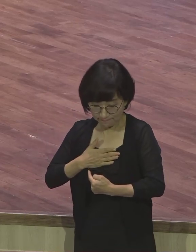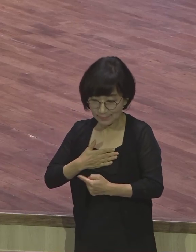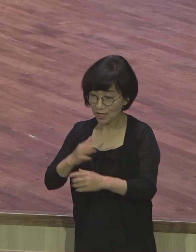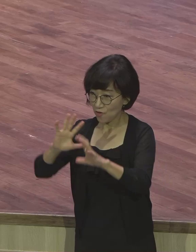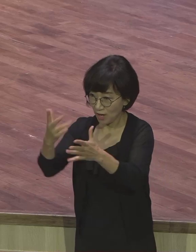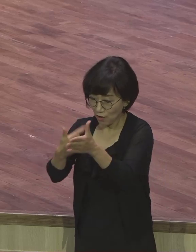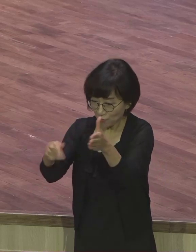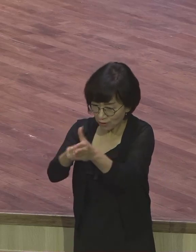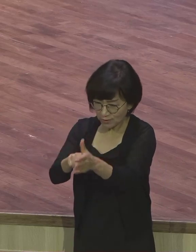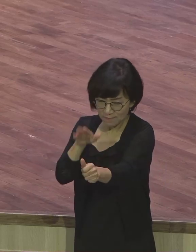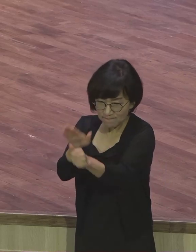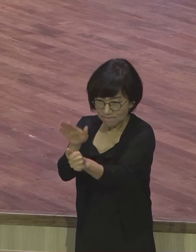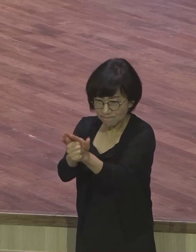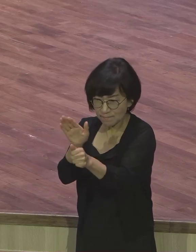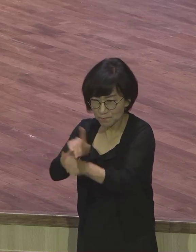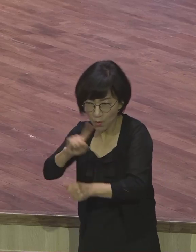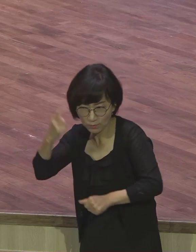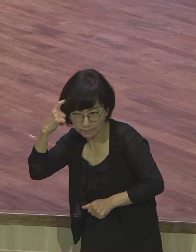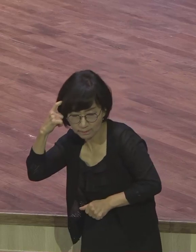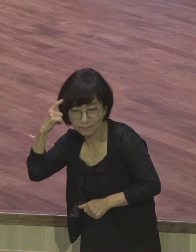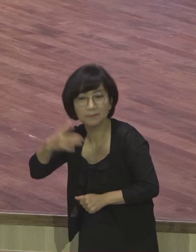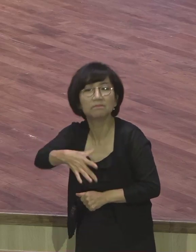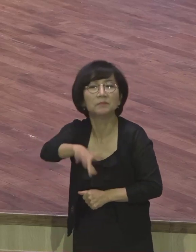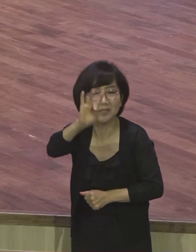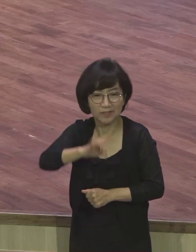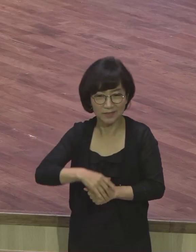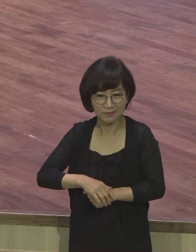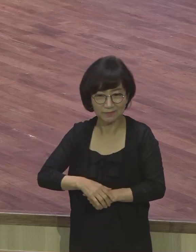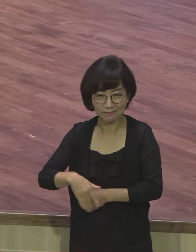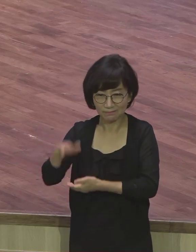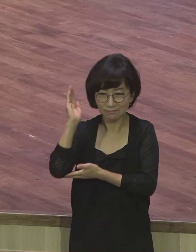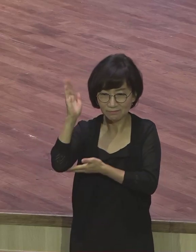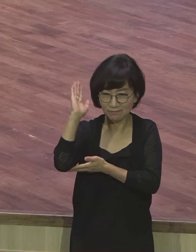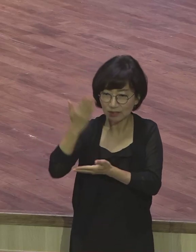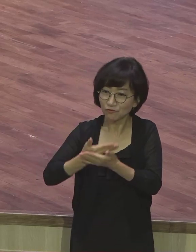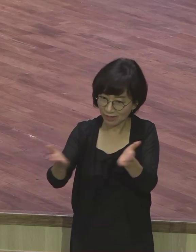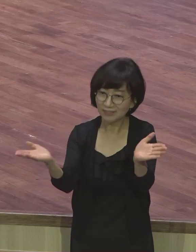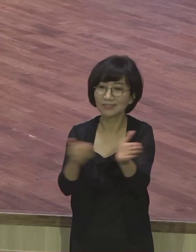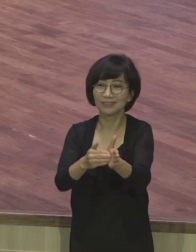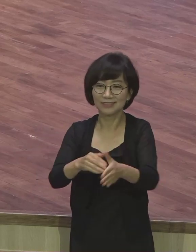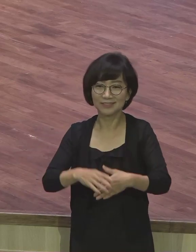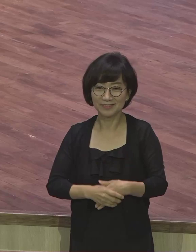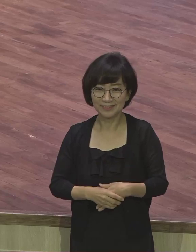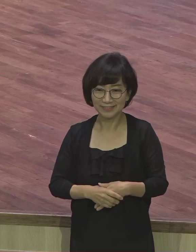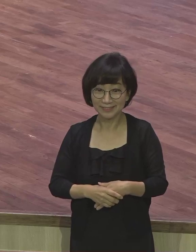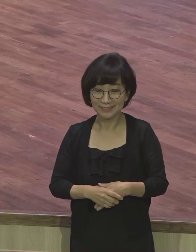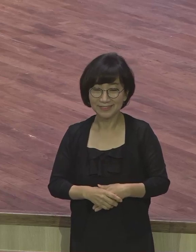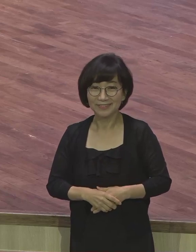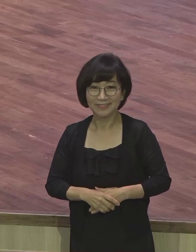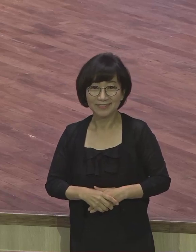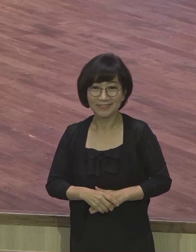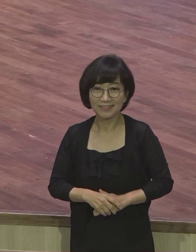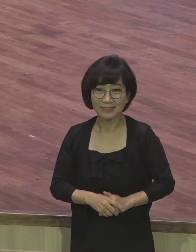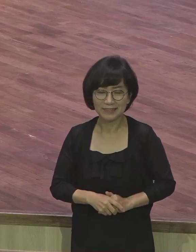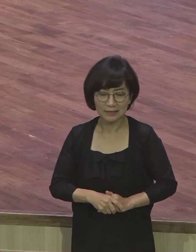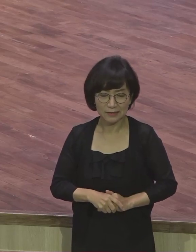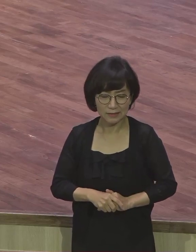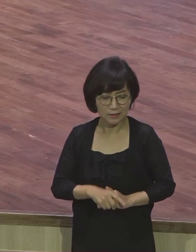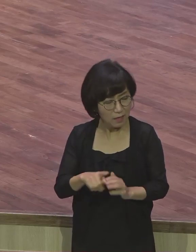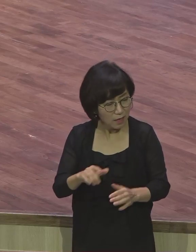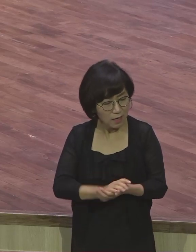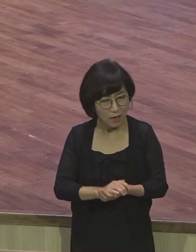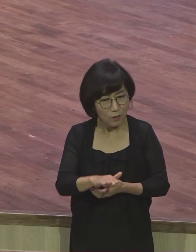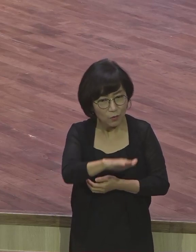위해서 무엇을 할 것인가를 먼저 생각하라. 유명한 말이잖아요. 여기 내용은요, 우리